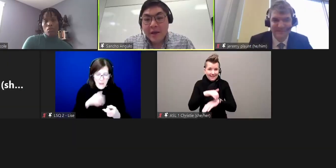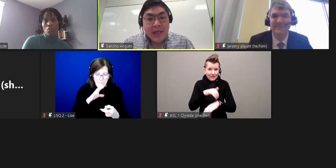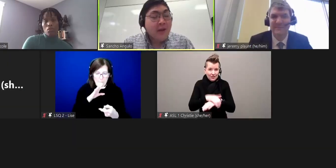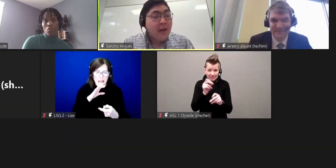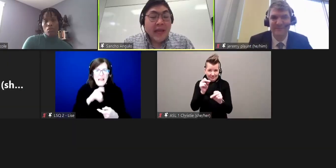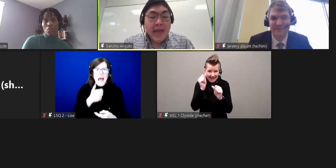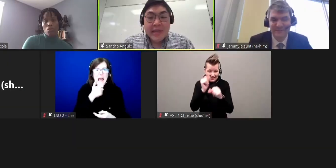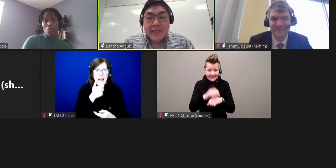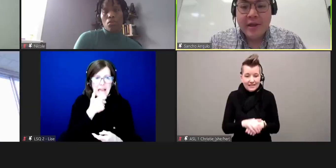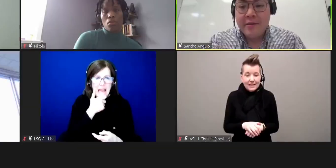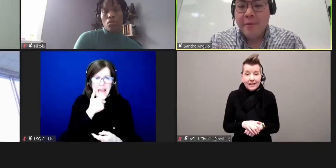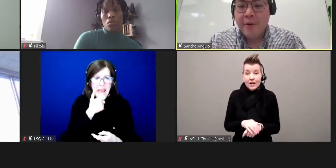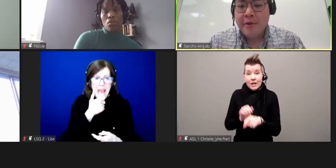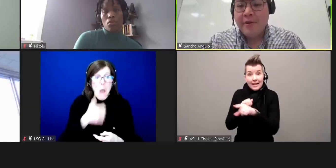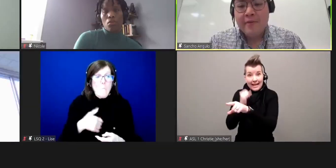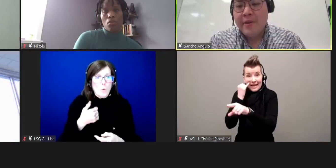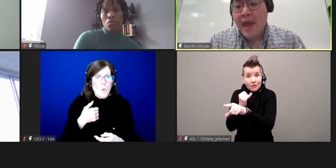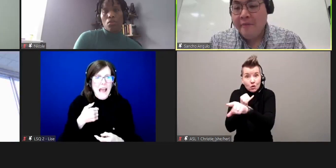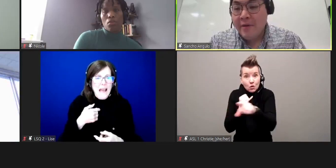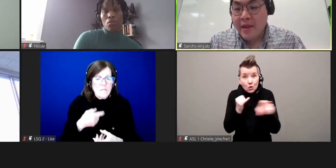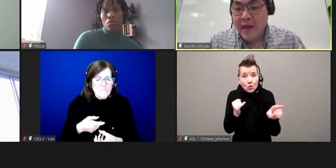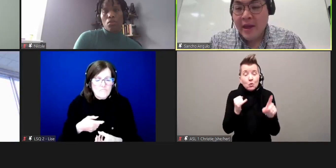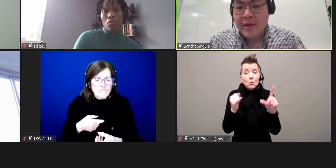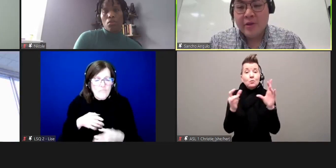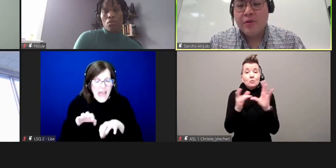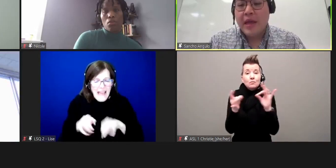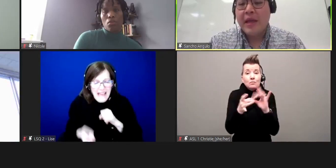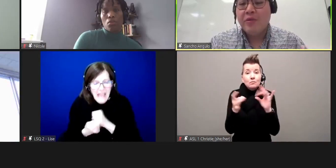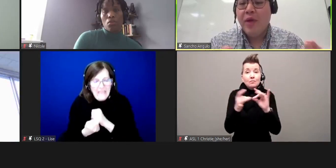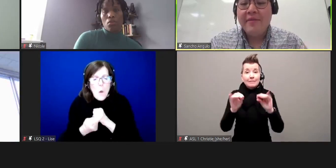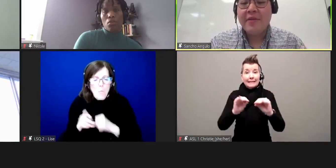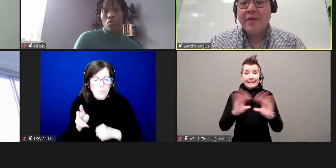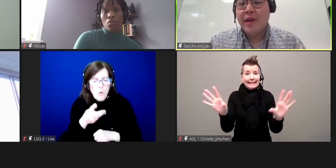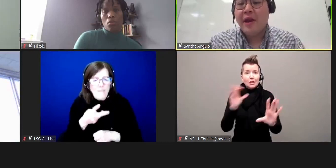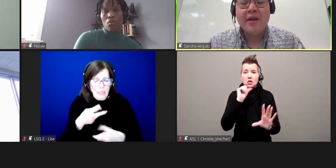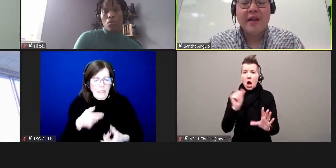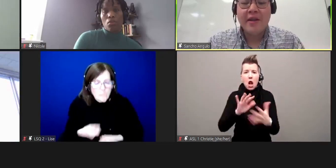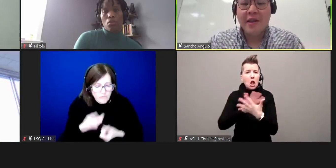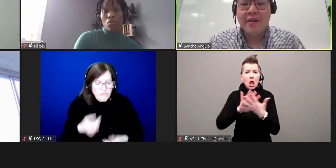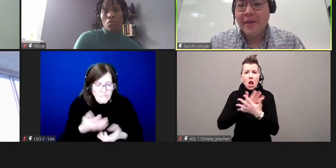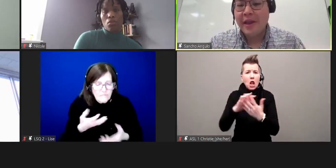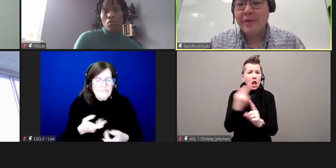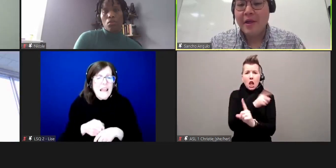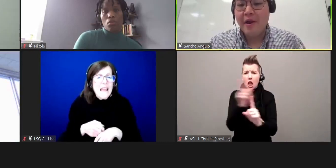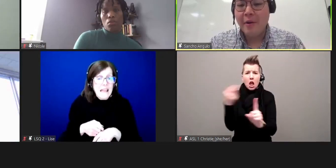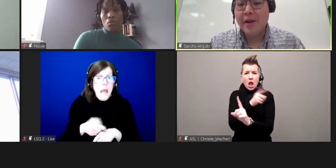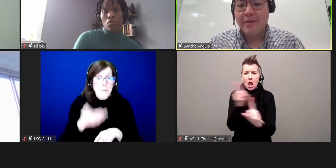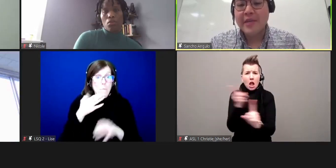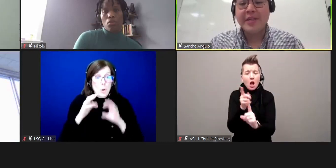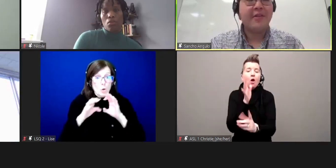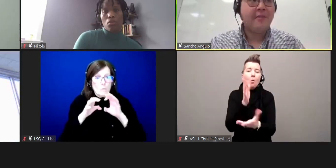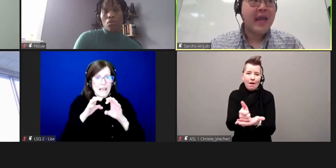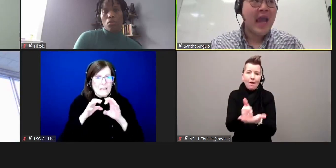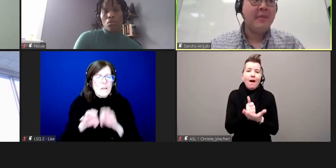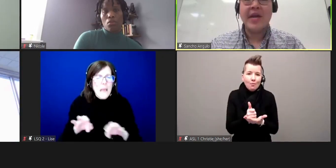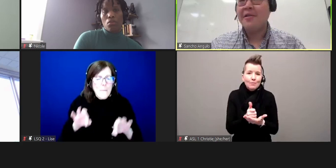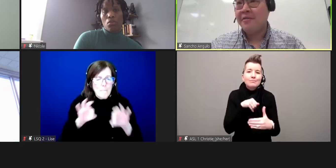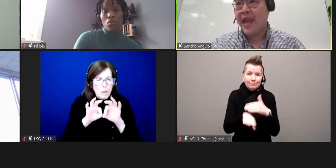que je peux réagir plus rapidement. La bonne communication est importante. Dites ce que vous voulez dire